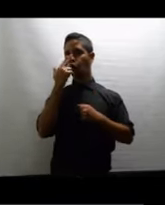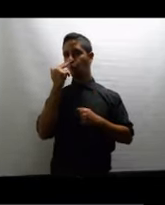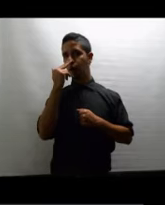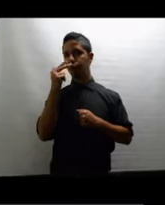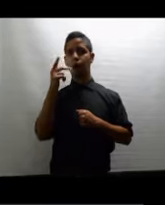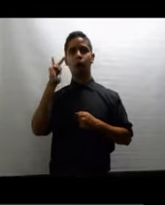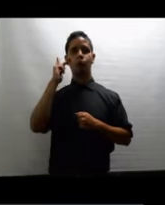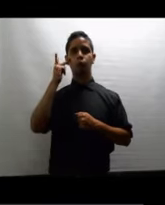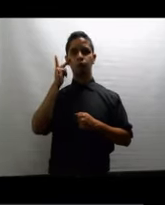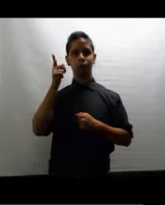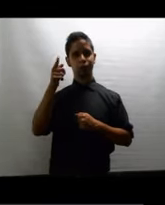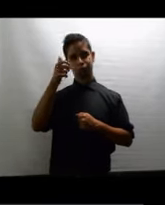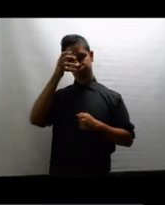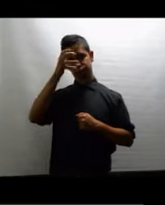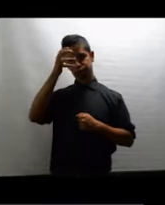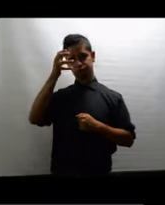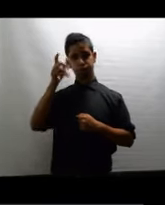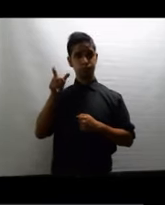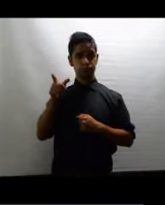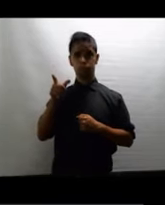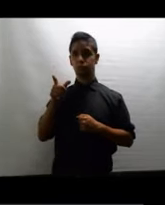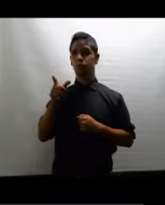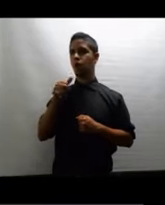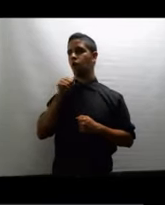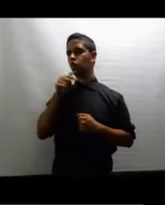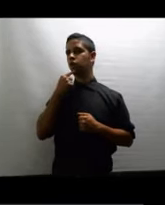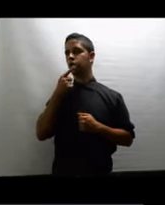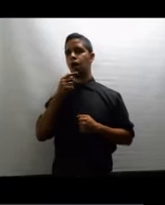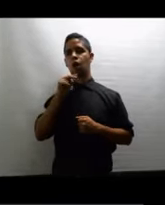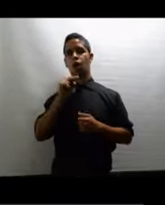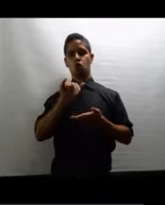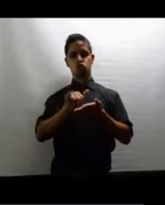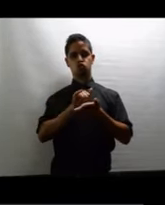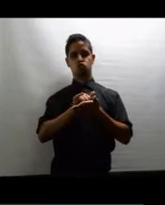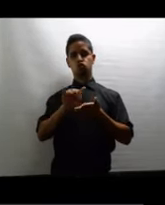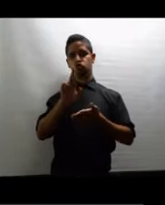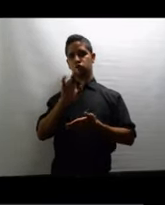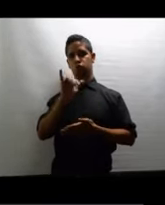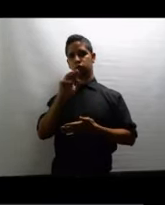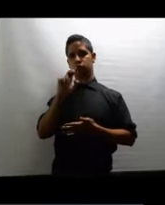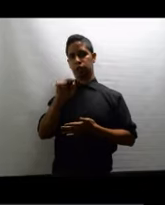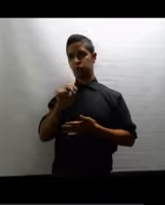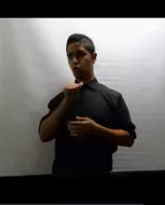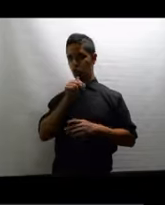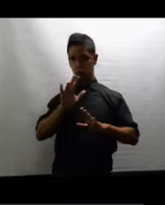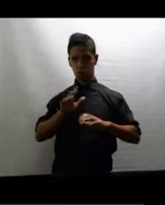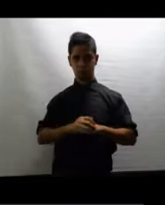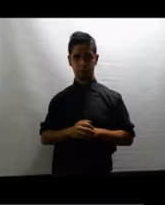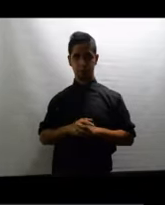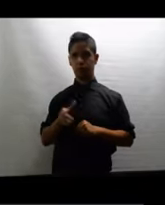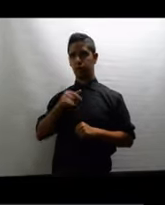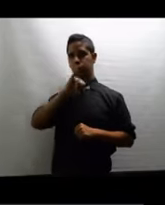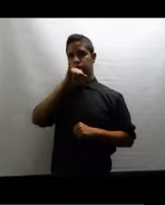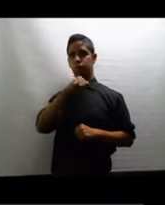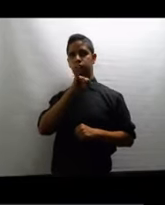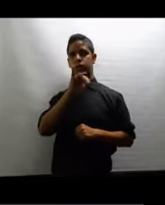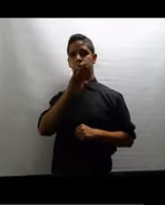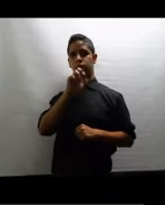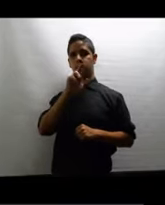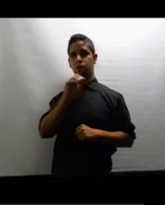era él no decía New York Rican, él decía un jíbaro Rican, algo